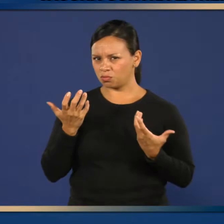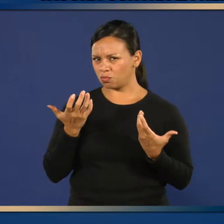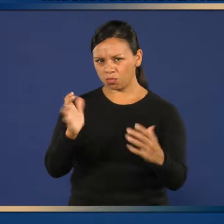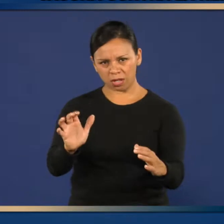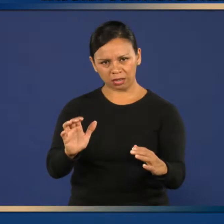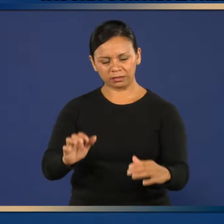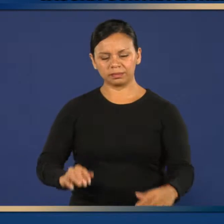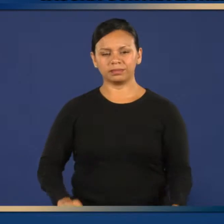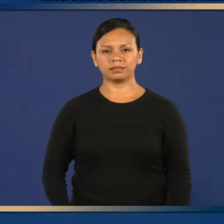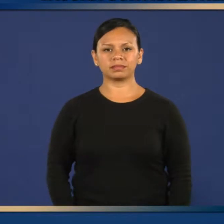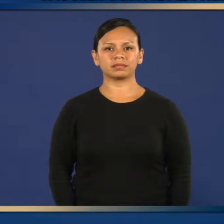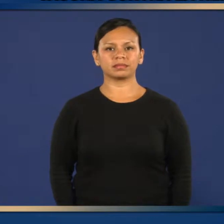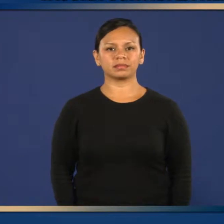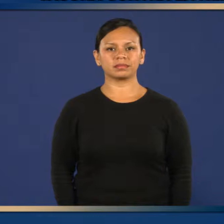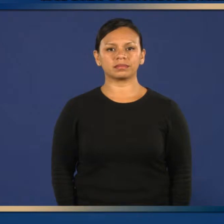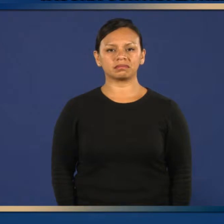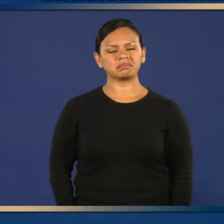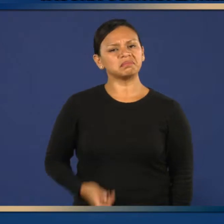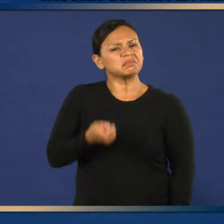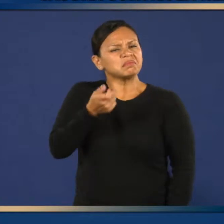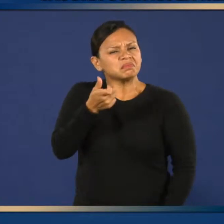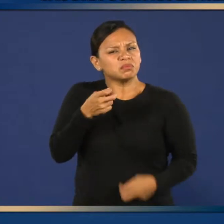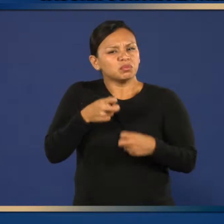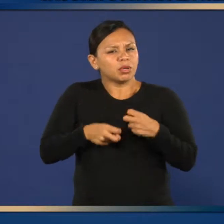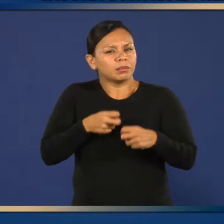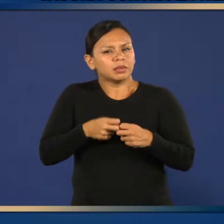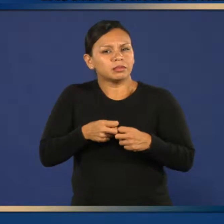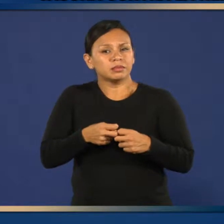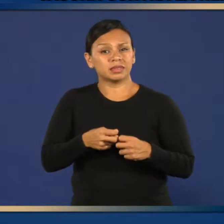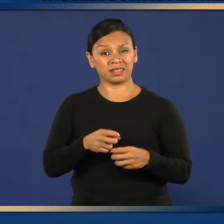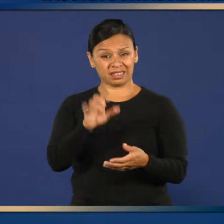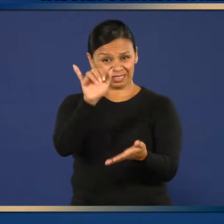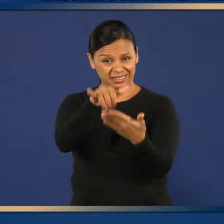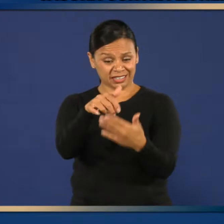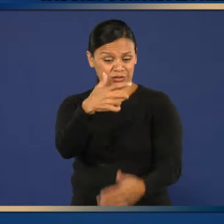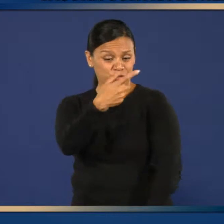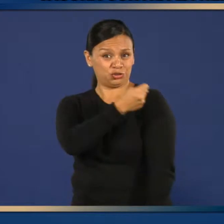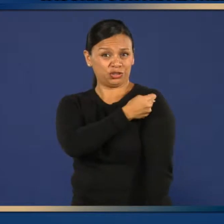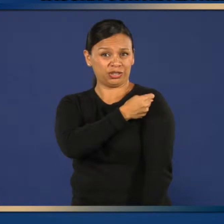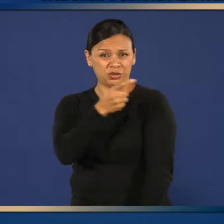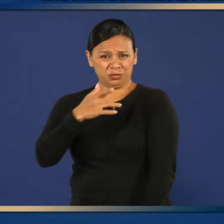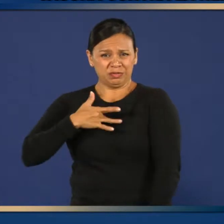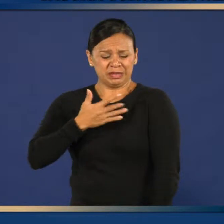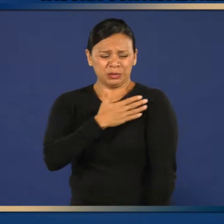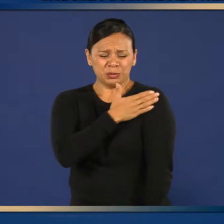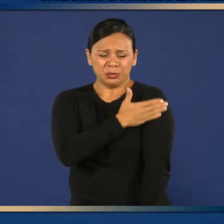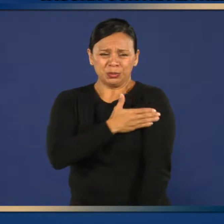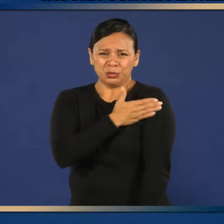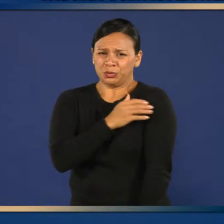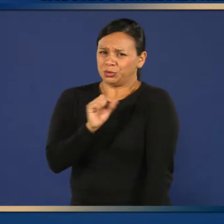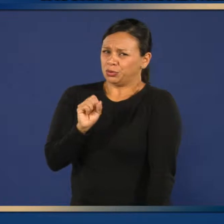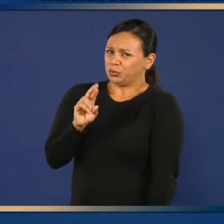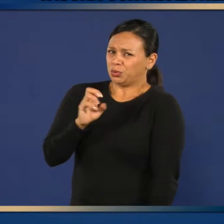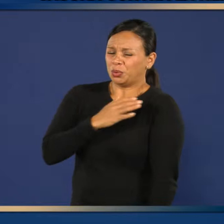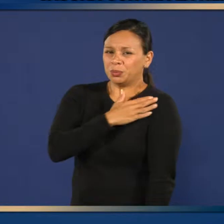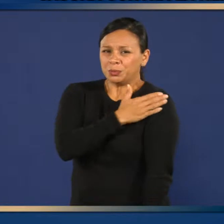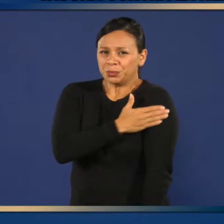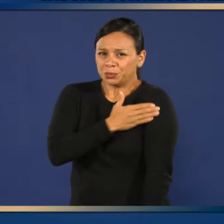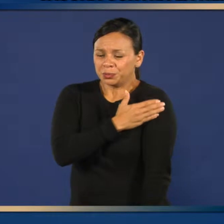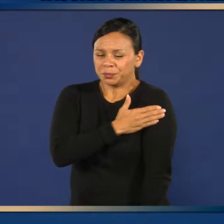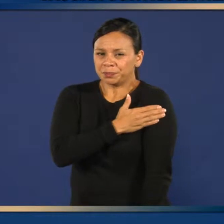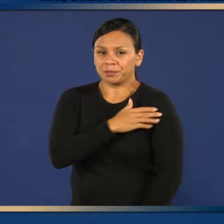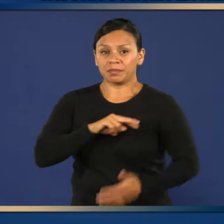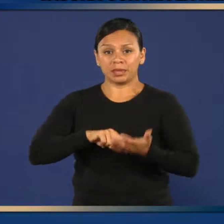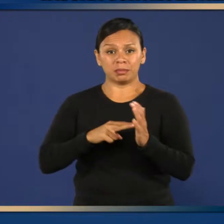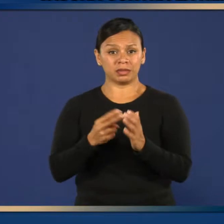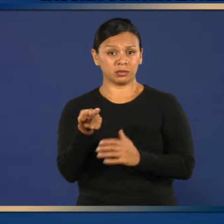problemas leves dolor en lugar de la vacuna cerca de